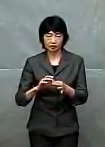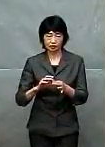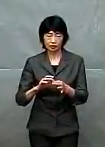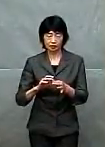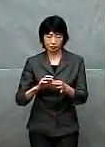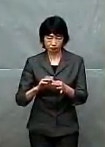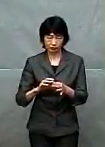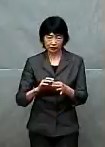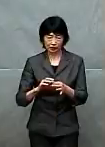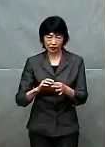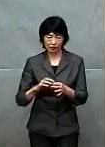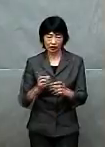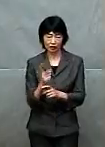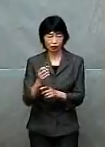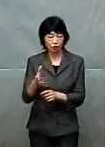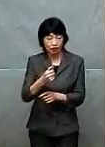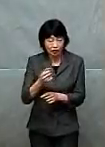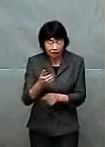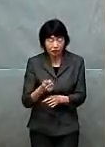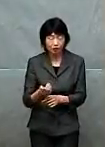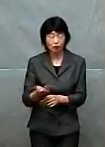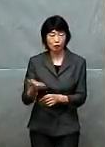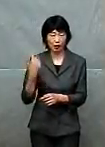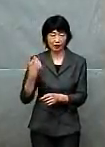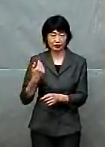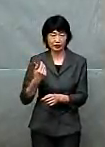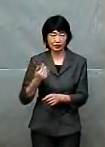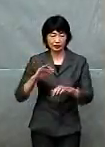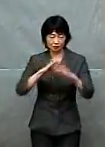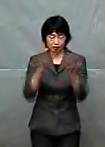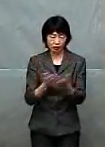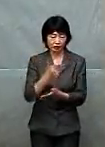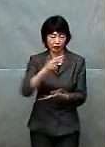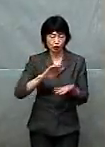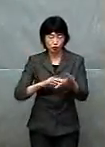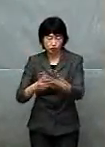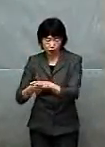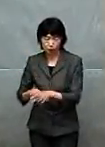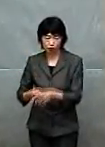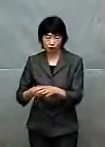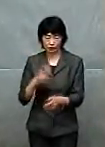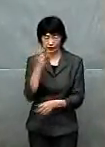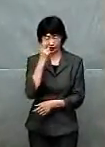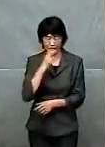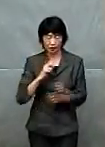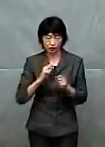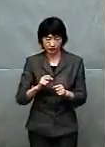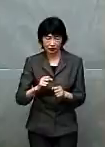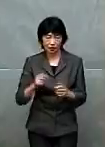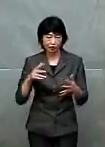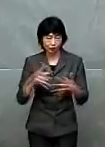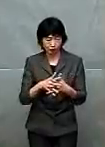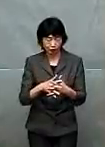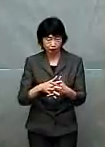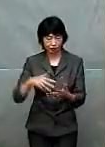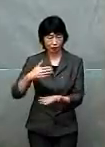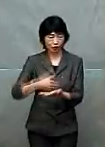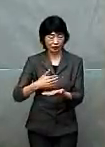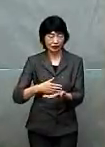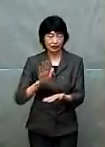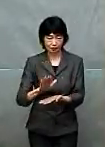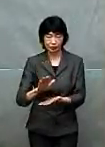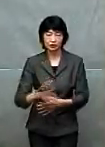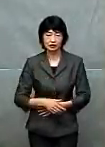うん、全市町村で、検査をこうして十分に取り組むというお答えがありましたが、 は